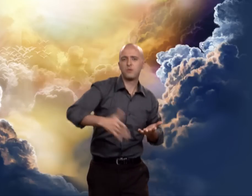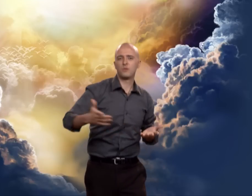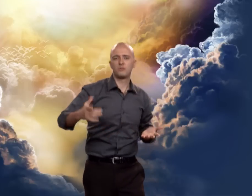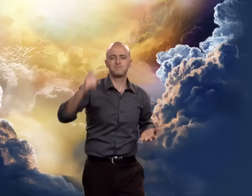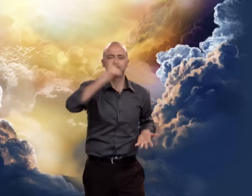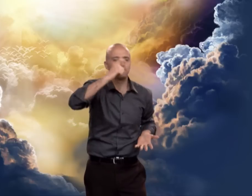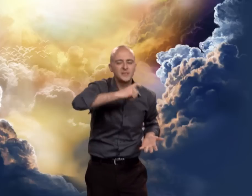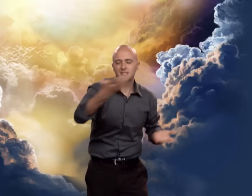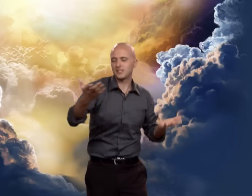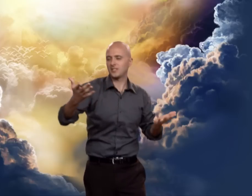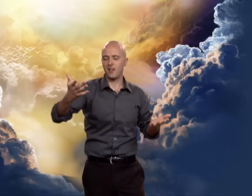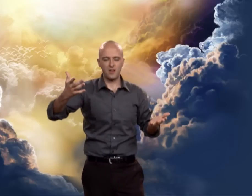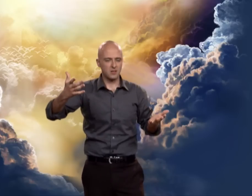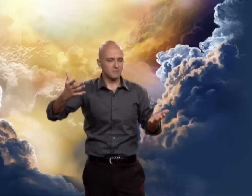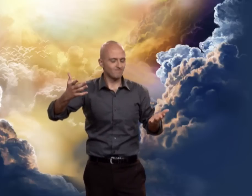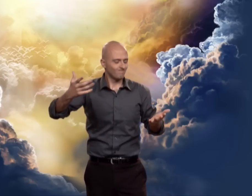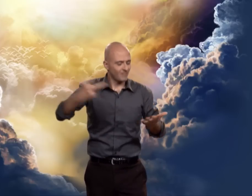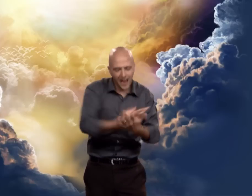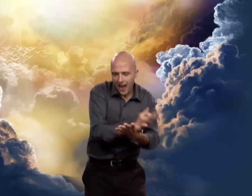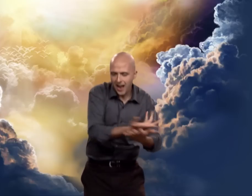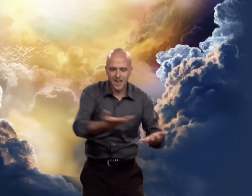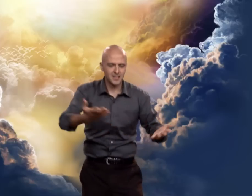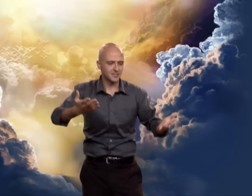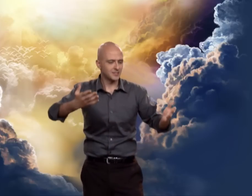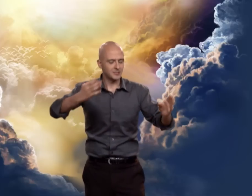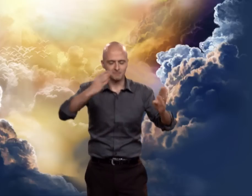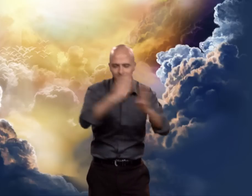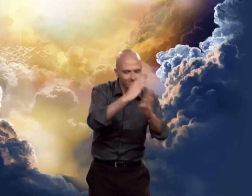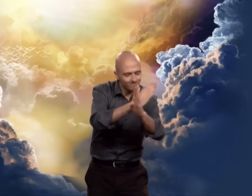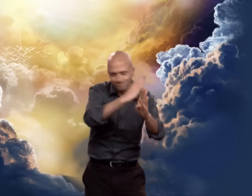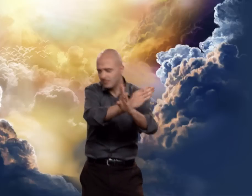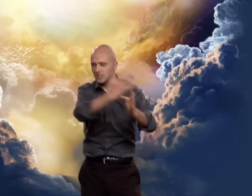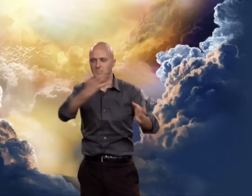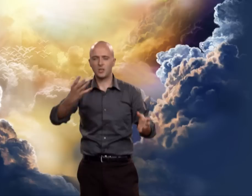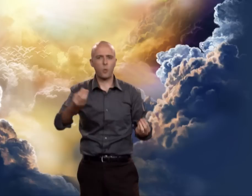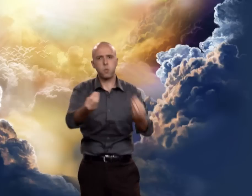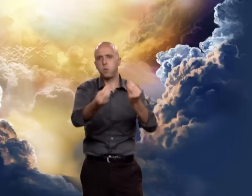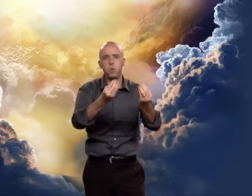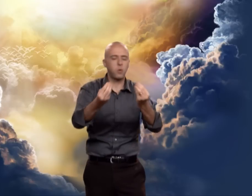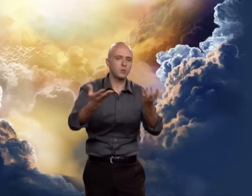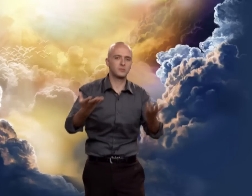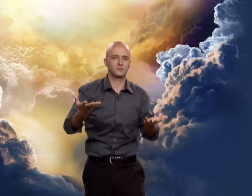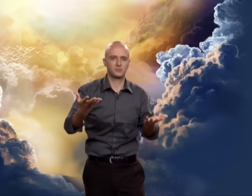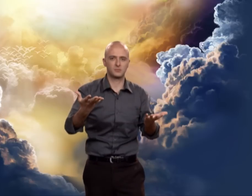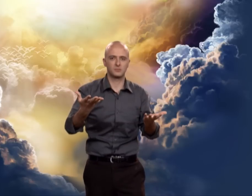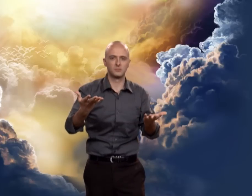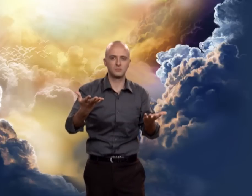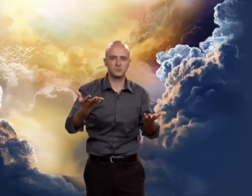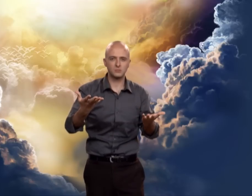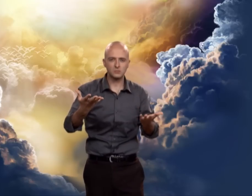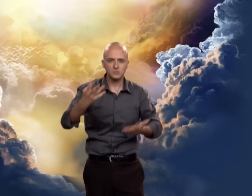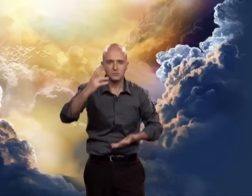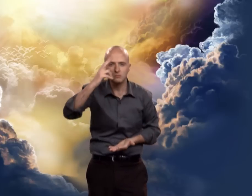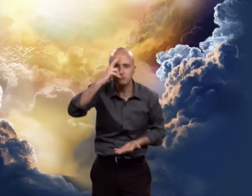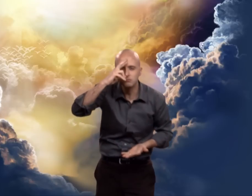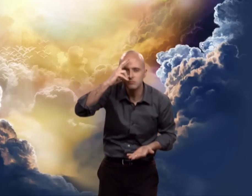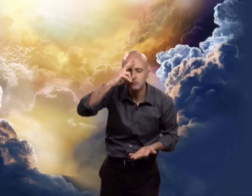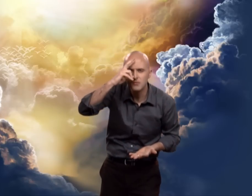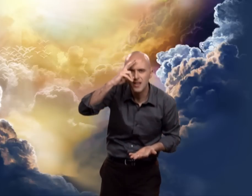fosse verdade que a alma vai diretamente para o céu no momento da morte, seria correto desejar mais a morte do que a vida.